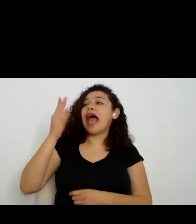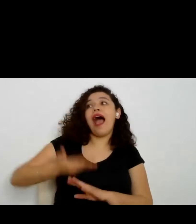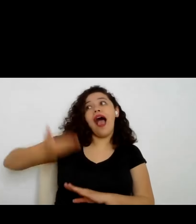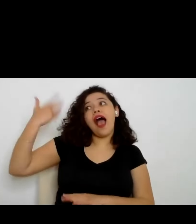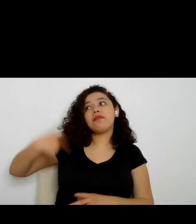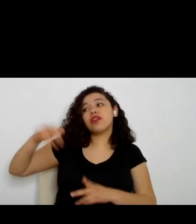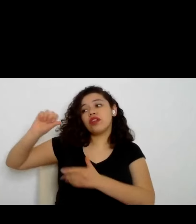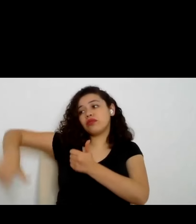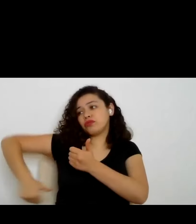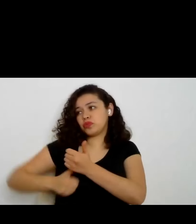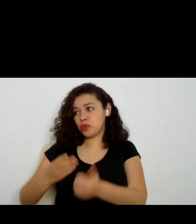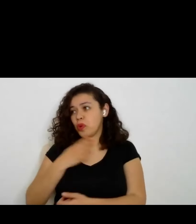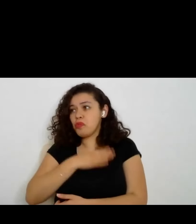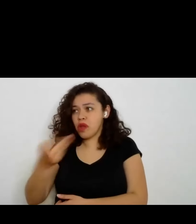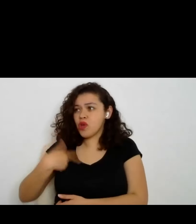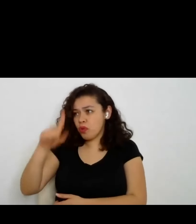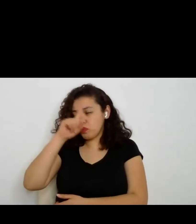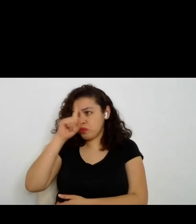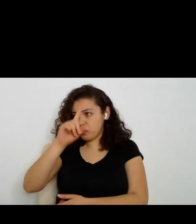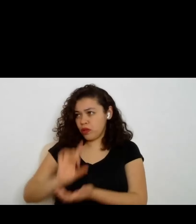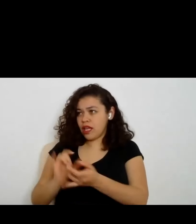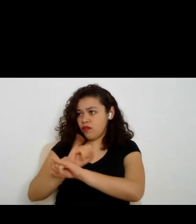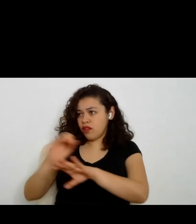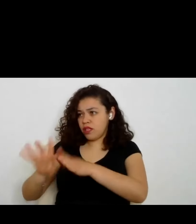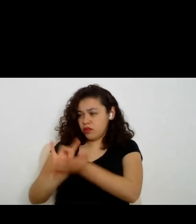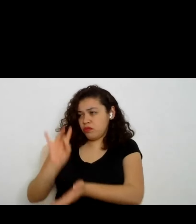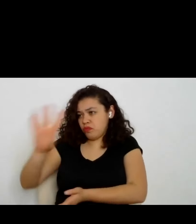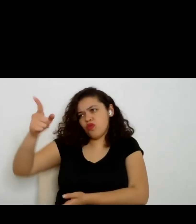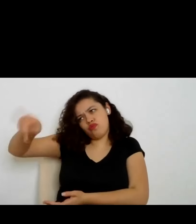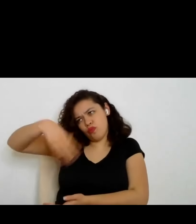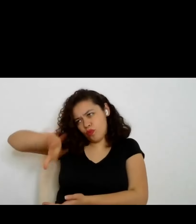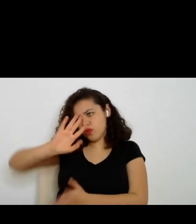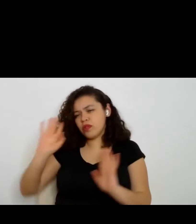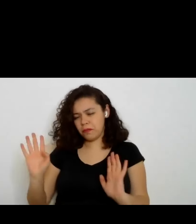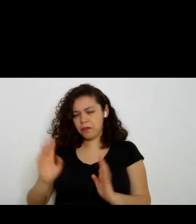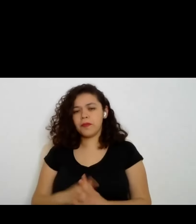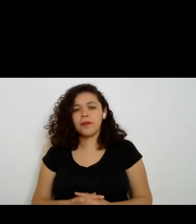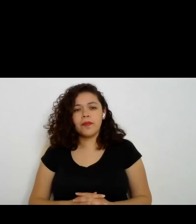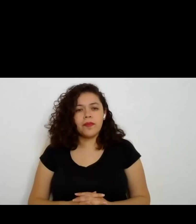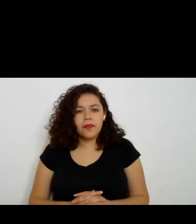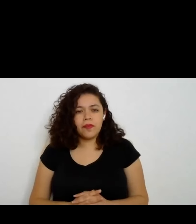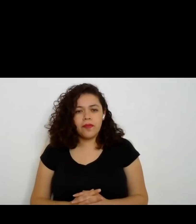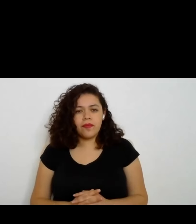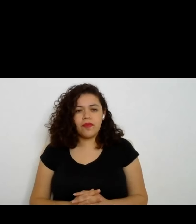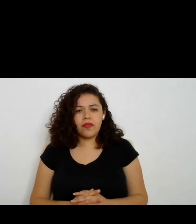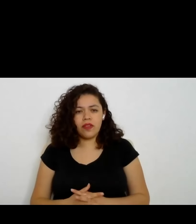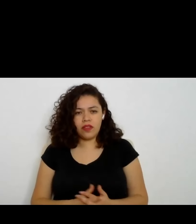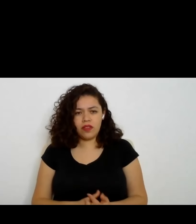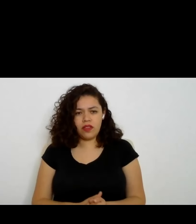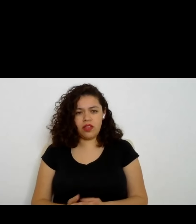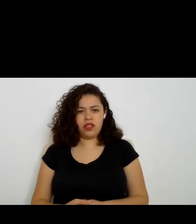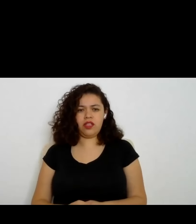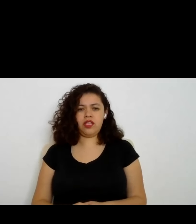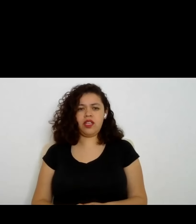asistente aquí que era muy buena, entonces te la puedo referir, estos son sus datos, búscala y tal. Entonces, el día que le llame a esa